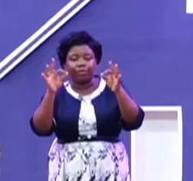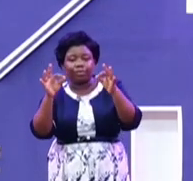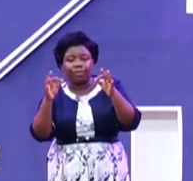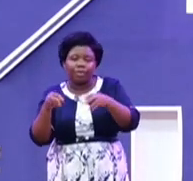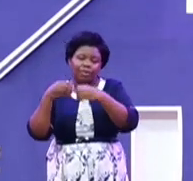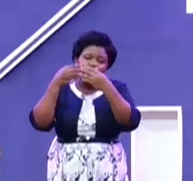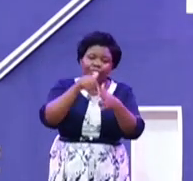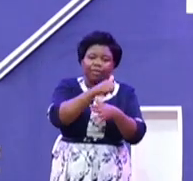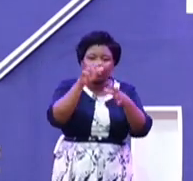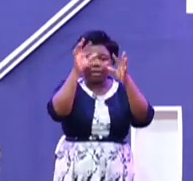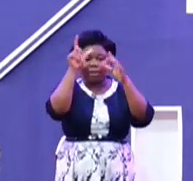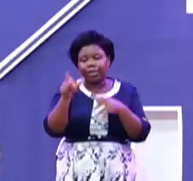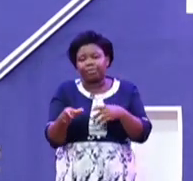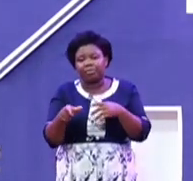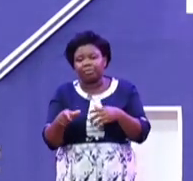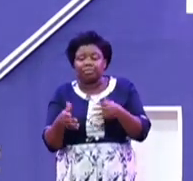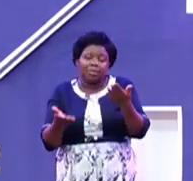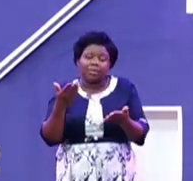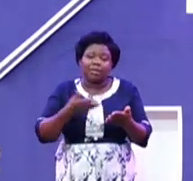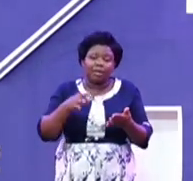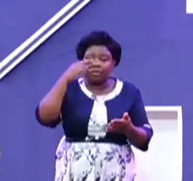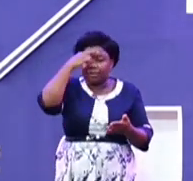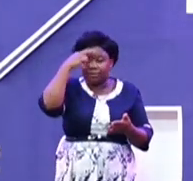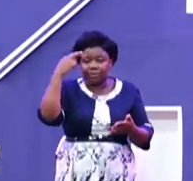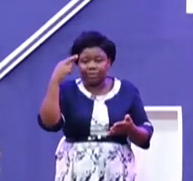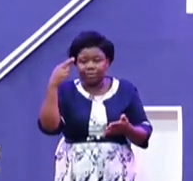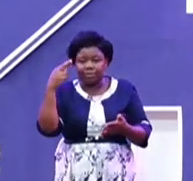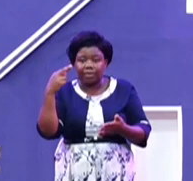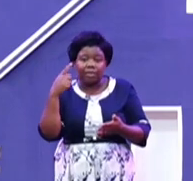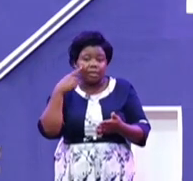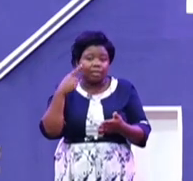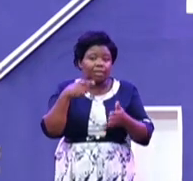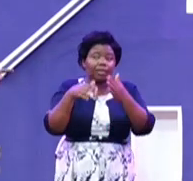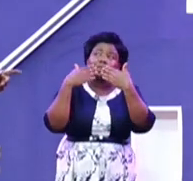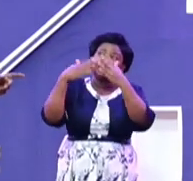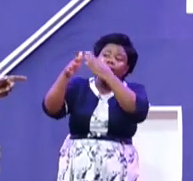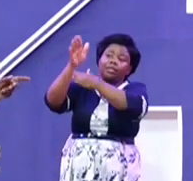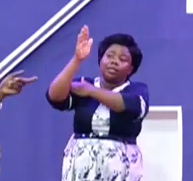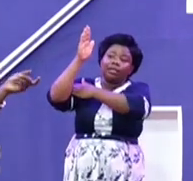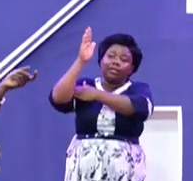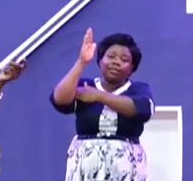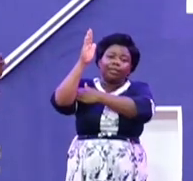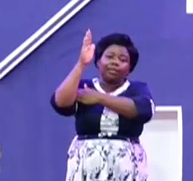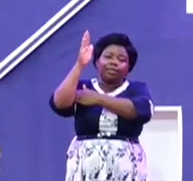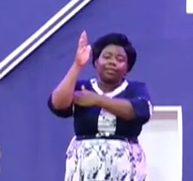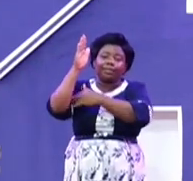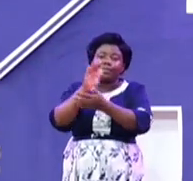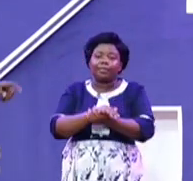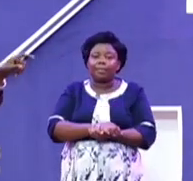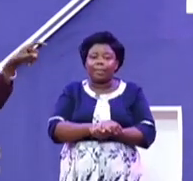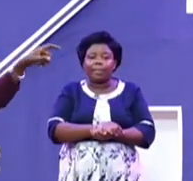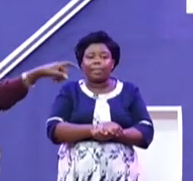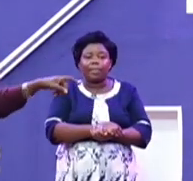ayinza okuba n'ensonga alaba nga okusiima Mukama ate okwebaza bw'akuwa omuntu oyo mubaamu ne elementi